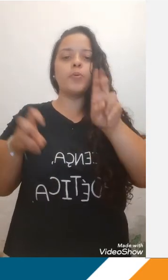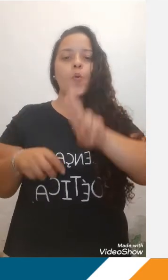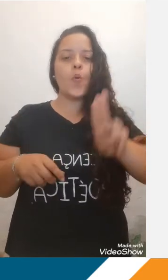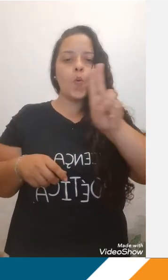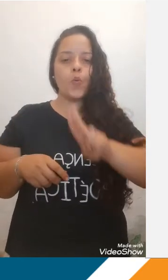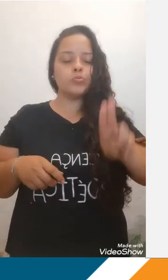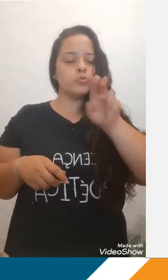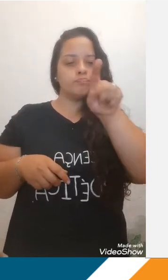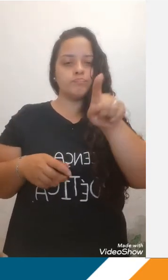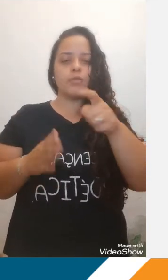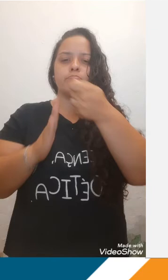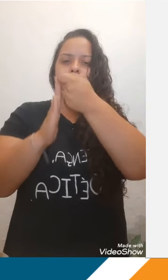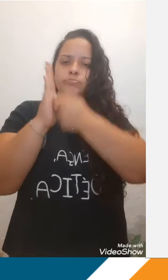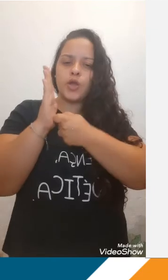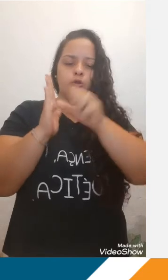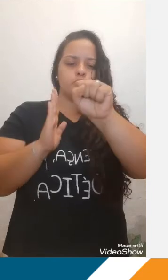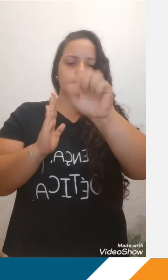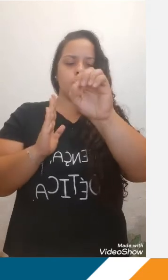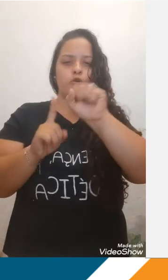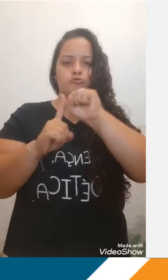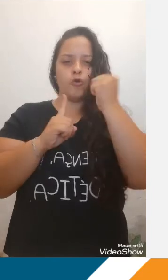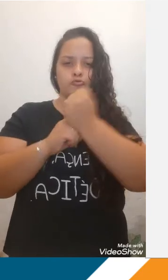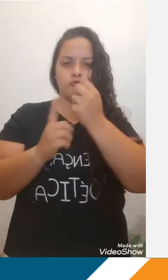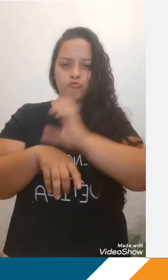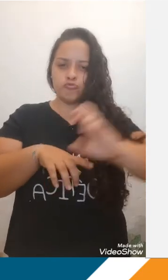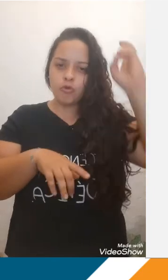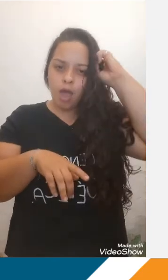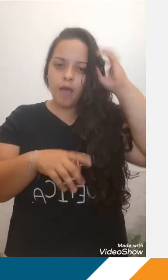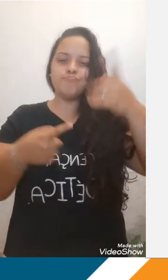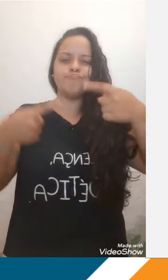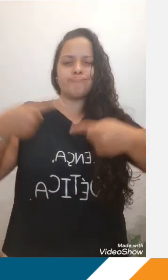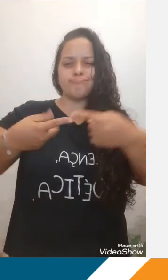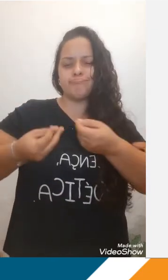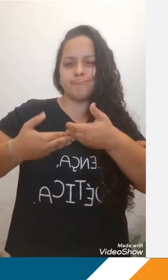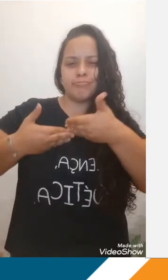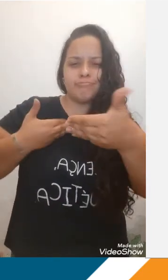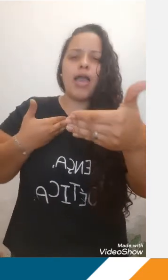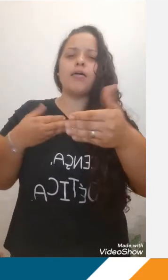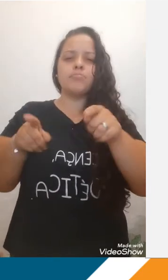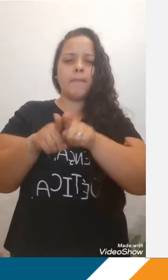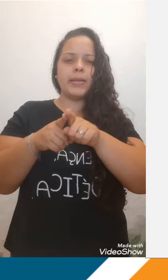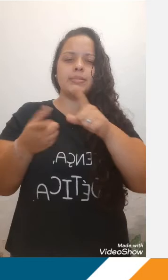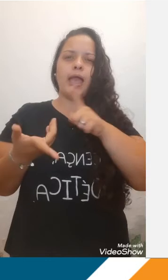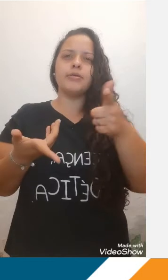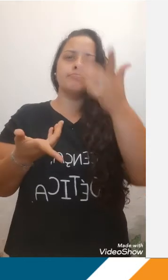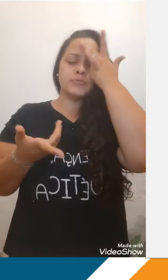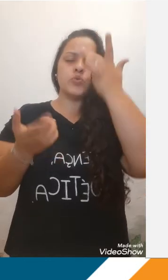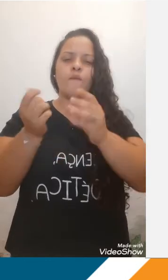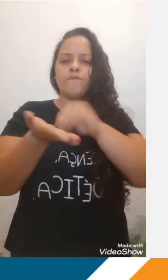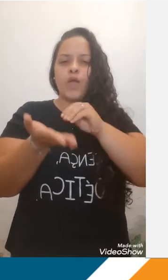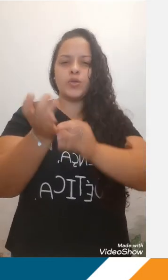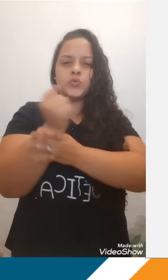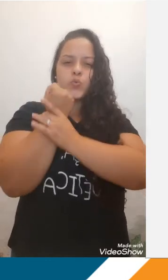repertório sociocultural, que é um dos temas que tem suscitado muitos debates nas aulas e que tem despertado muita insegurança dos